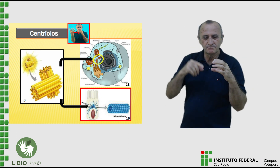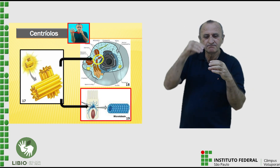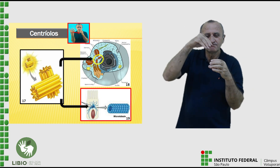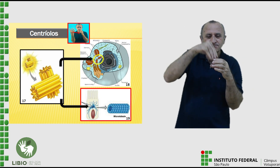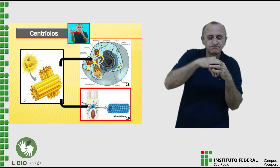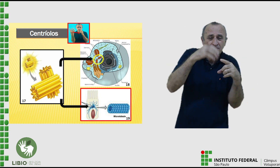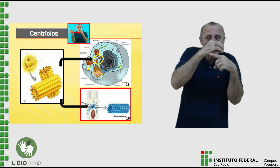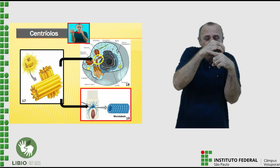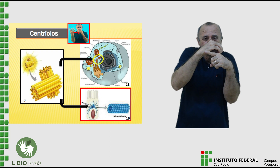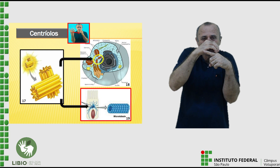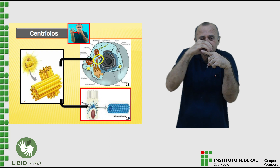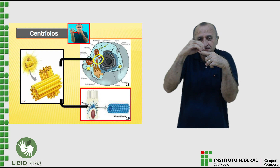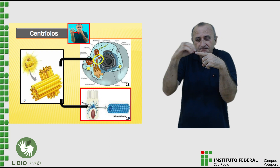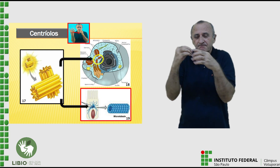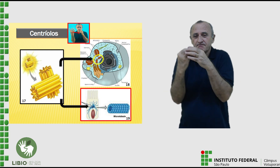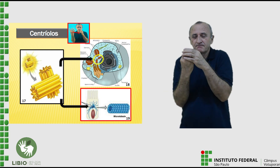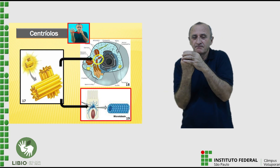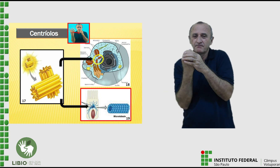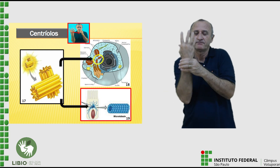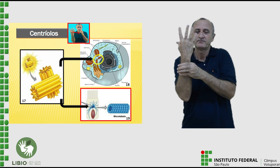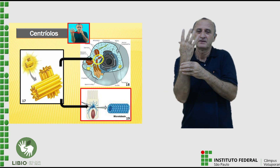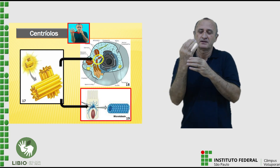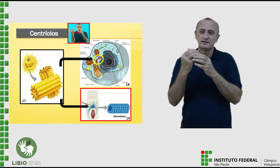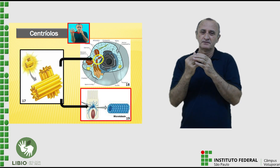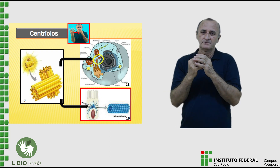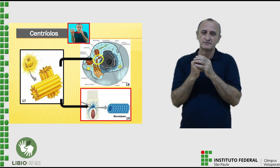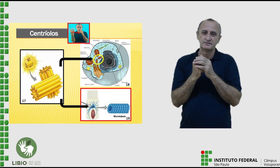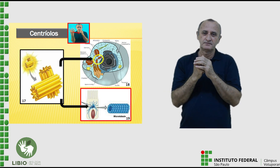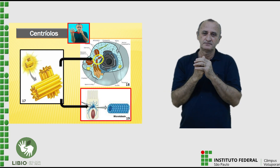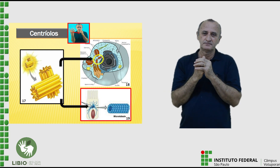região onde são produzidos os microtúbulos.